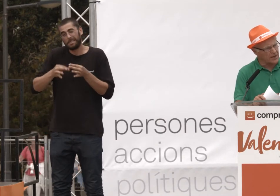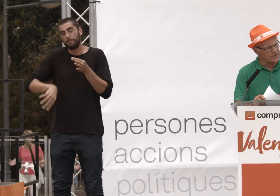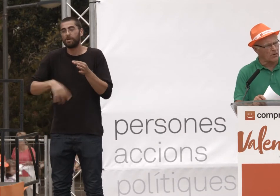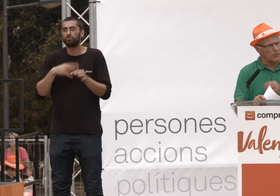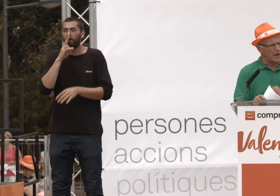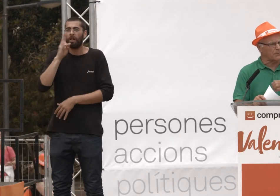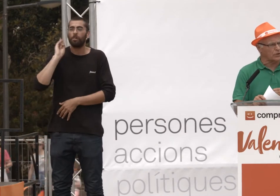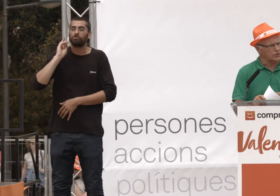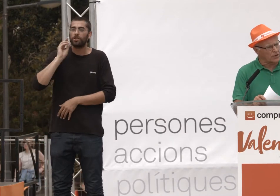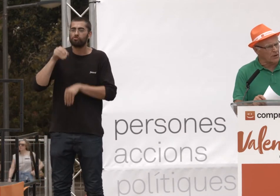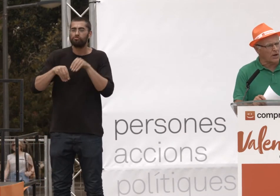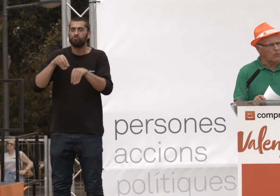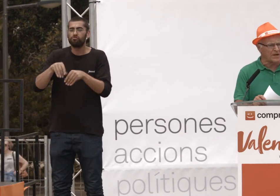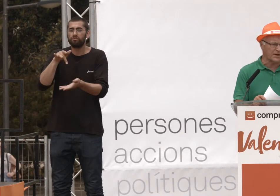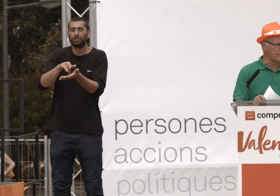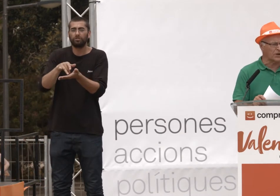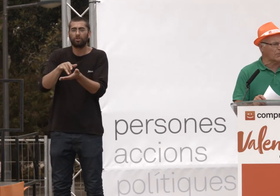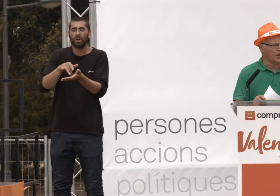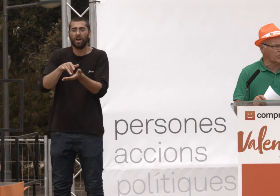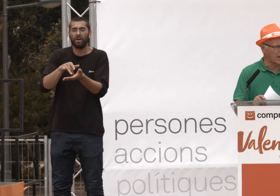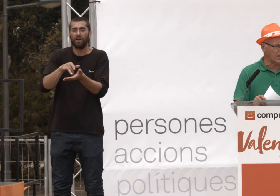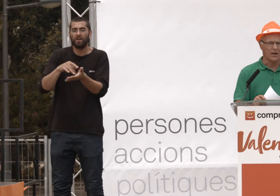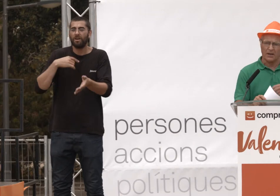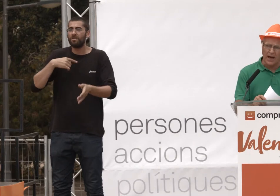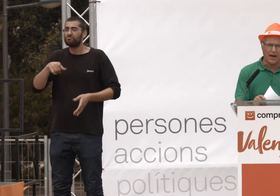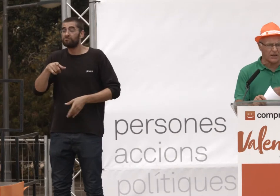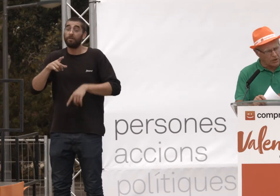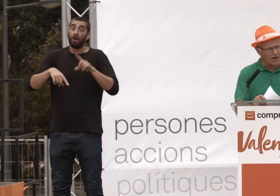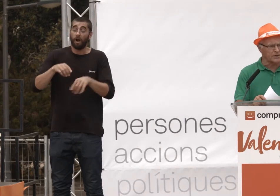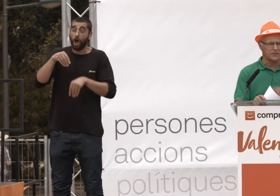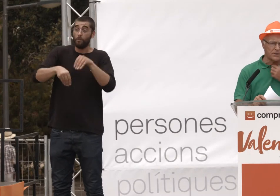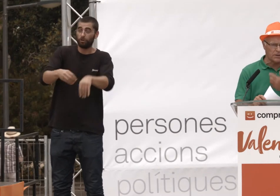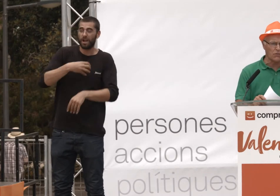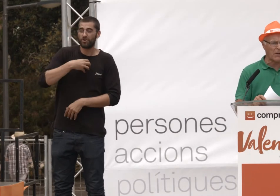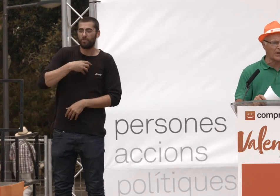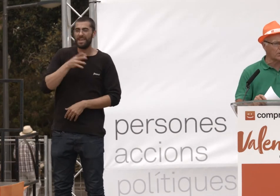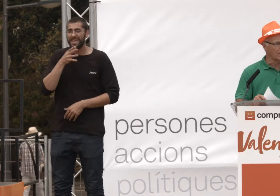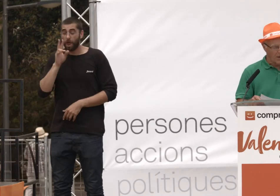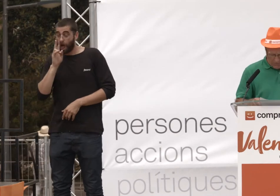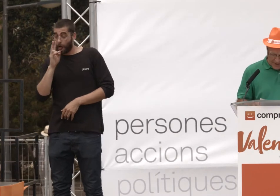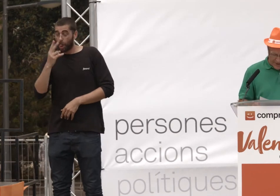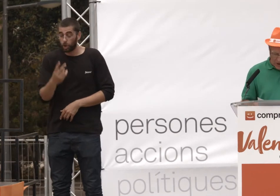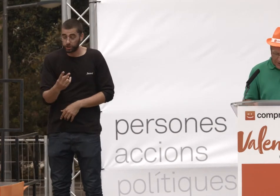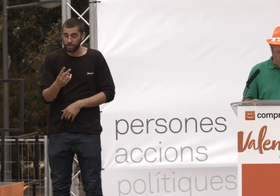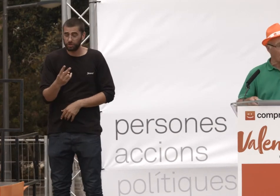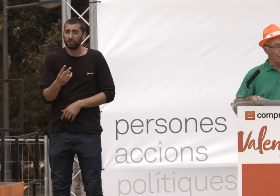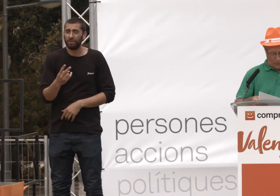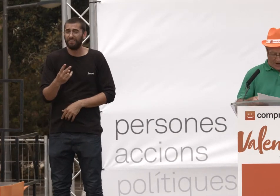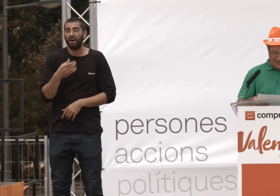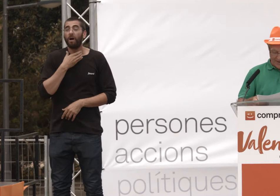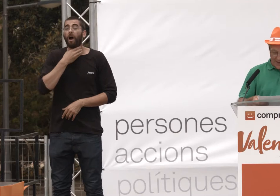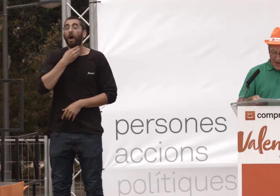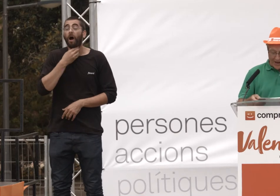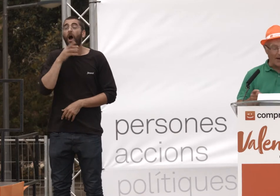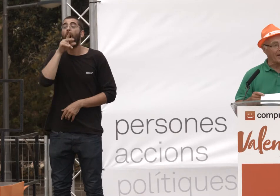Dos anys, quan votàvem tots, ja tenia una lumbàgia que no podia votar. I ara, als dos anys, tinc un mal de coll que no puc